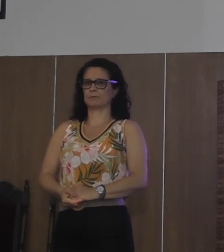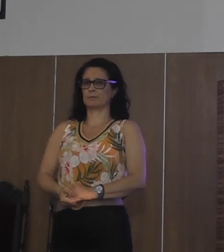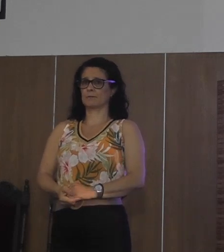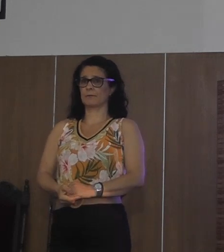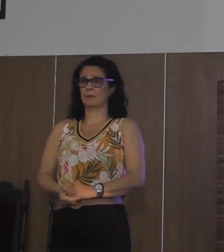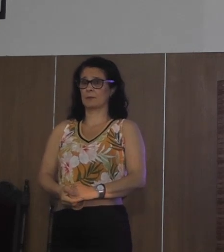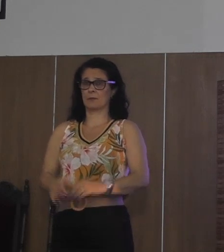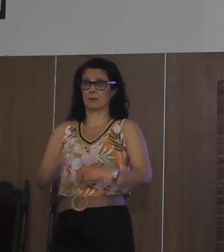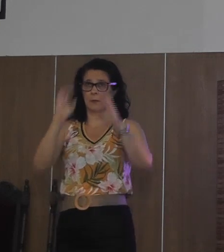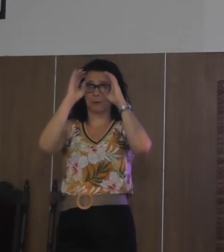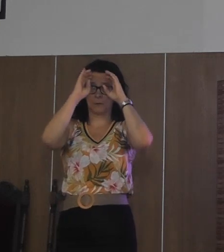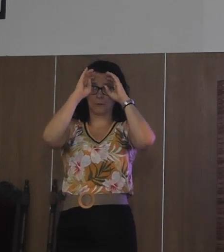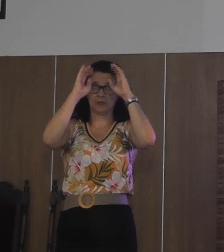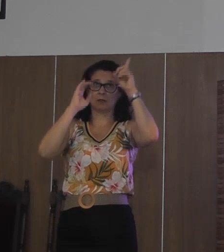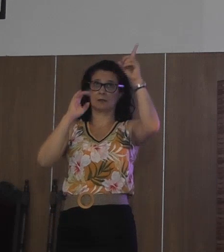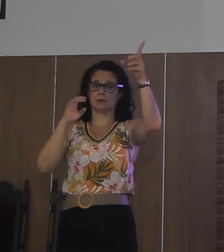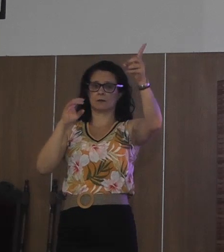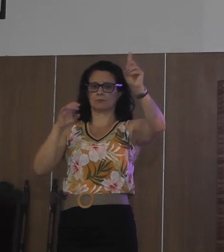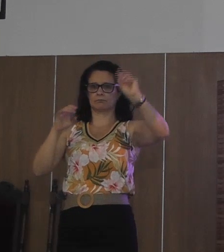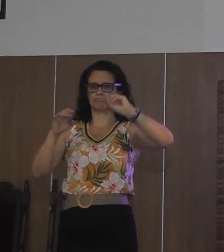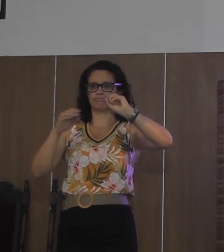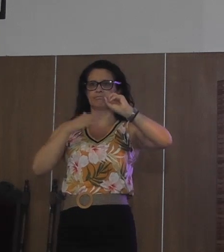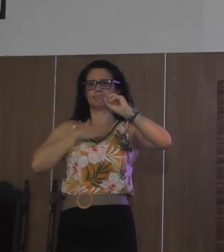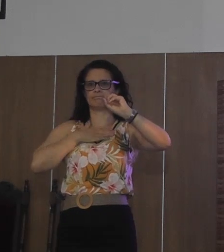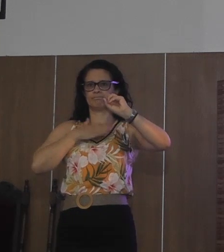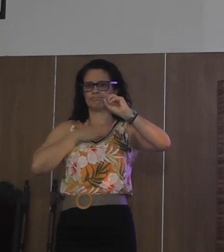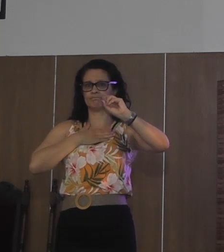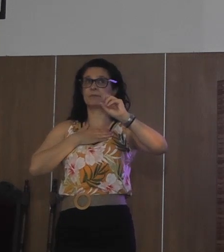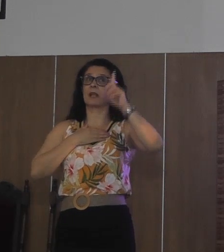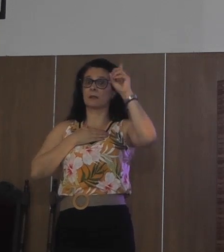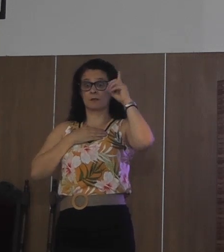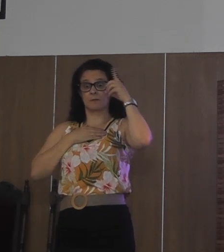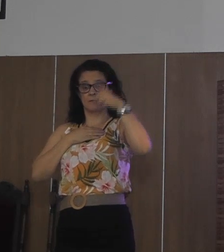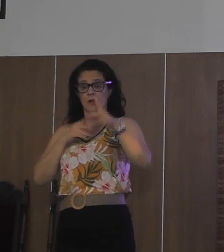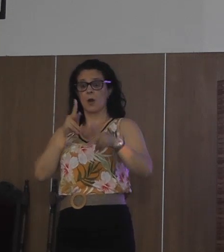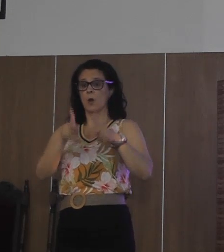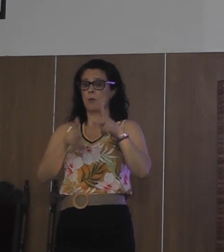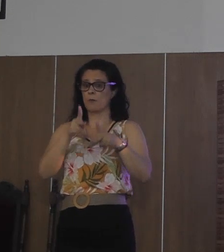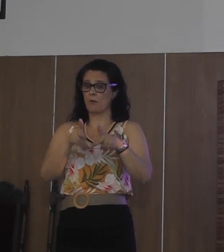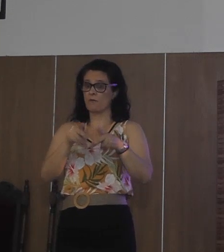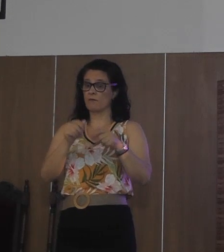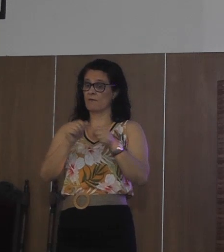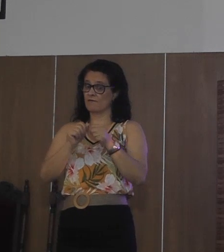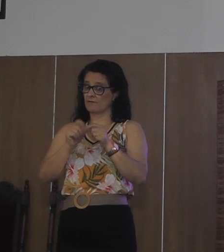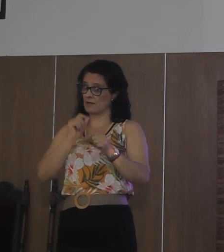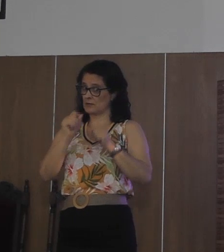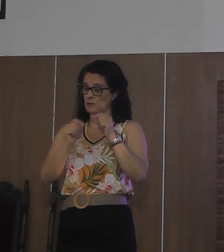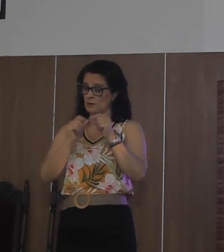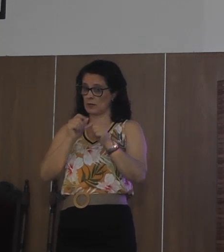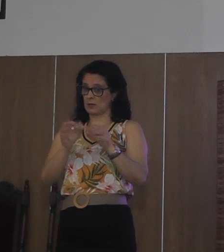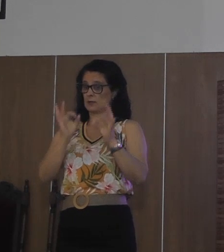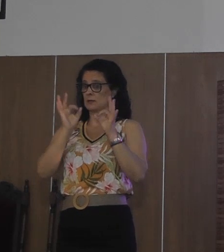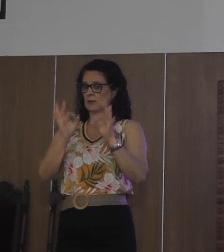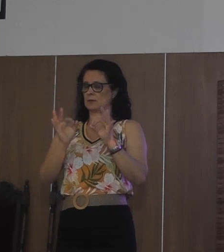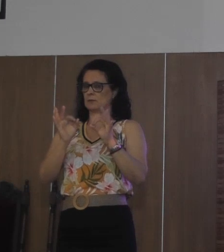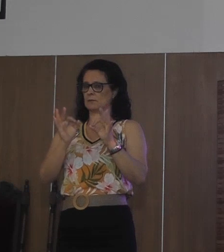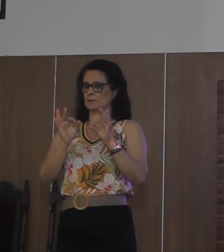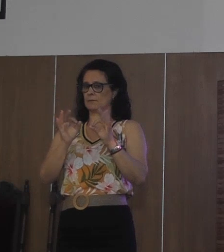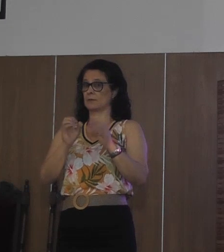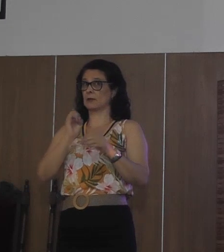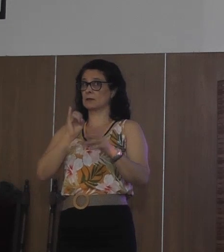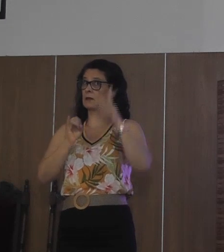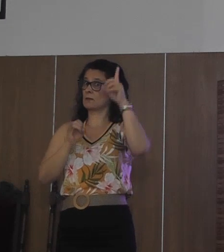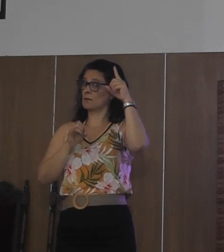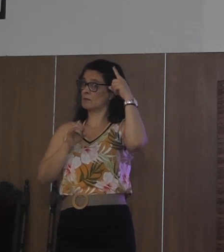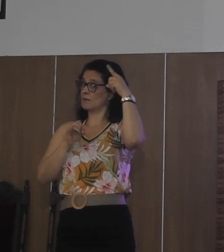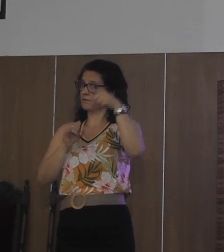de Deus. Deus ordenou ao povo: eu quero que seja assim, porque quando eu falo alguma coisa